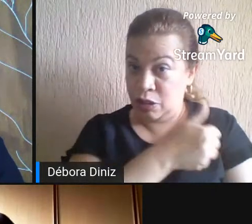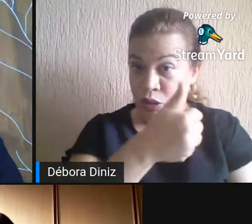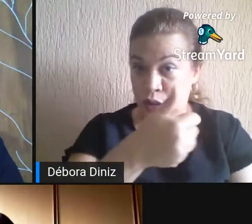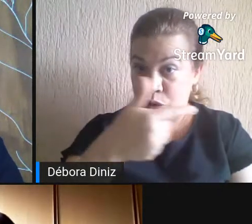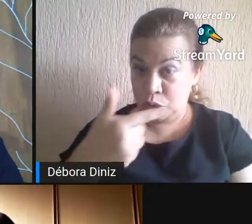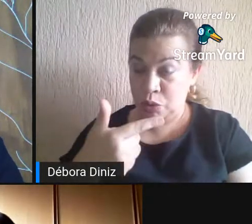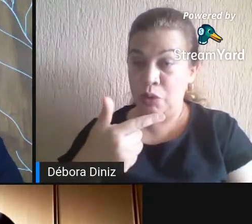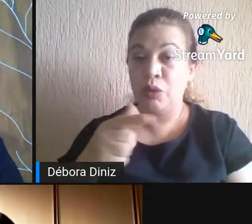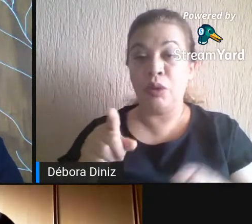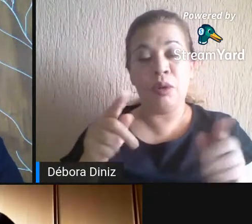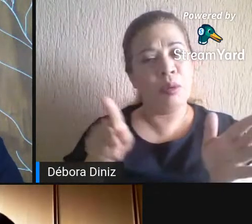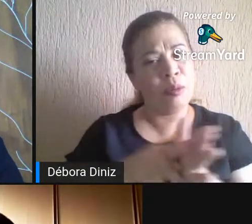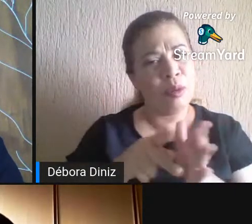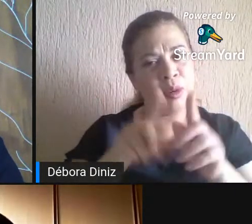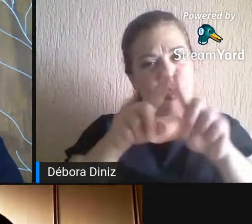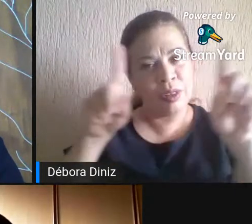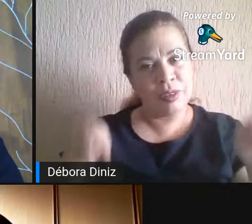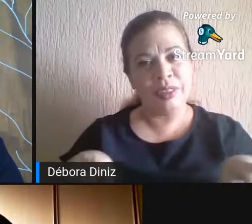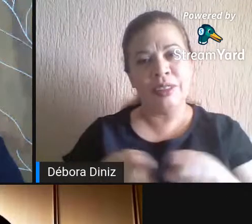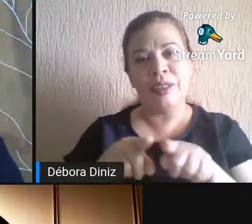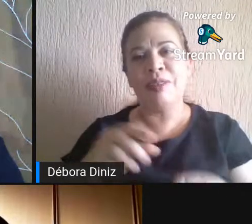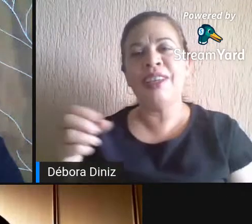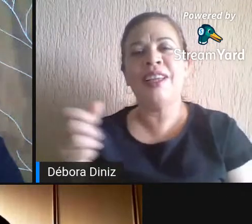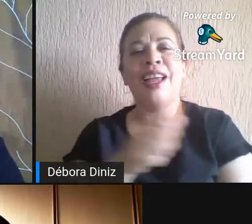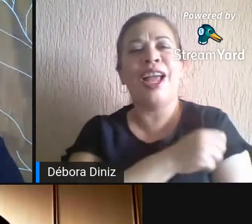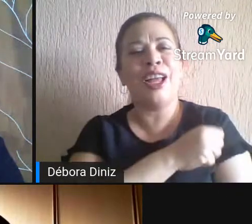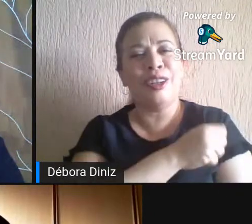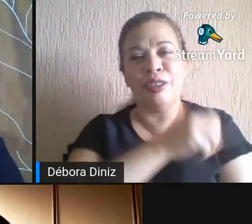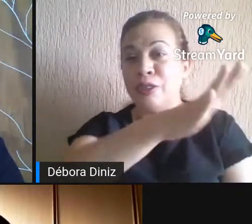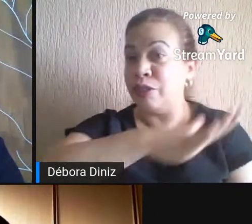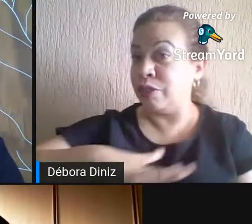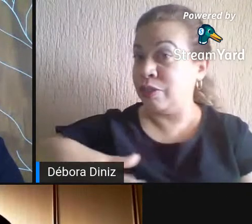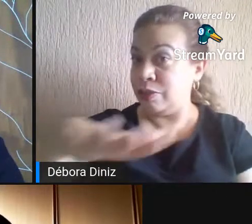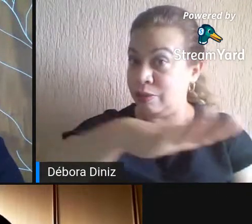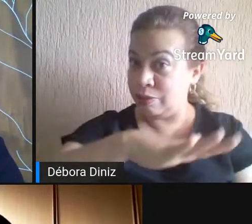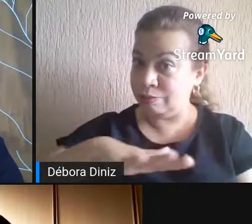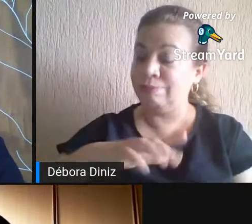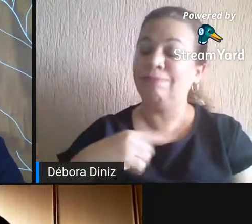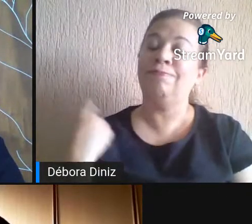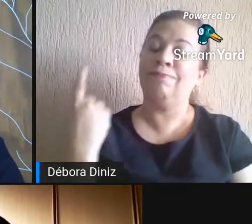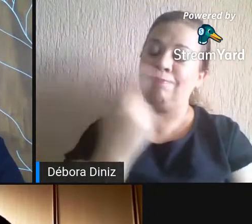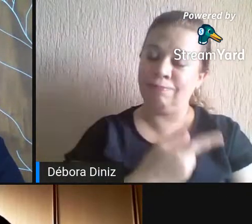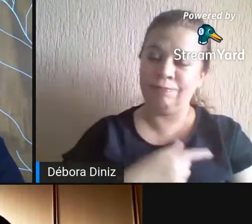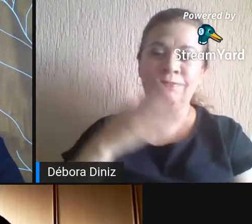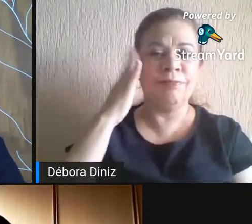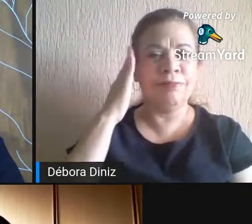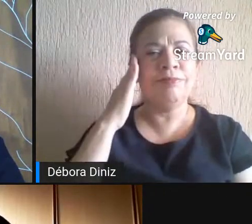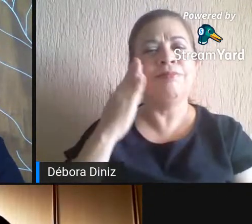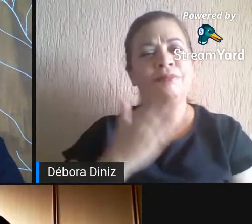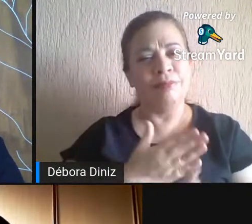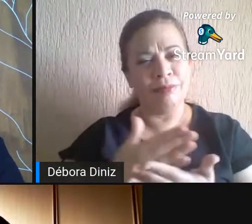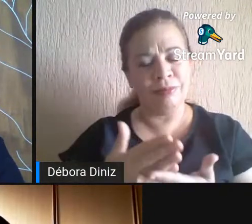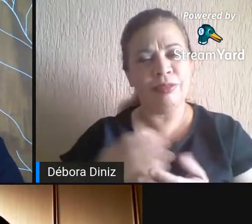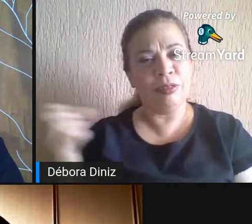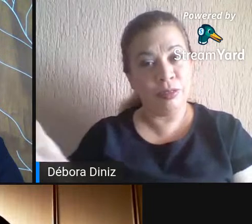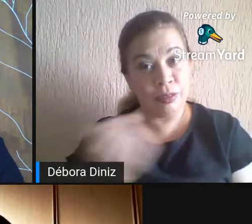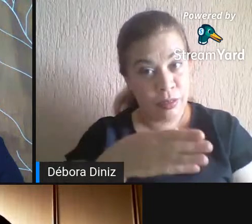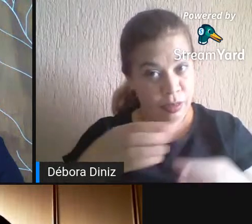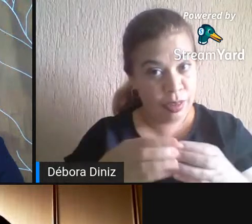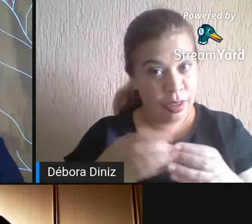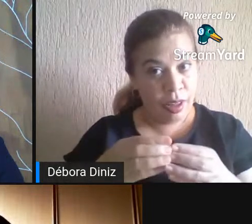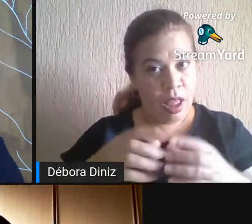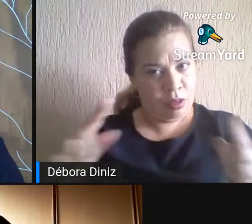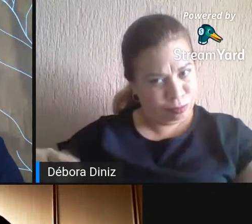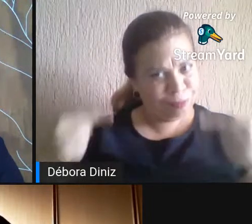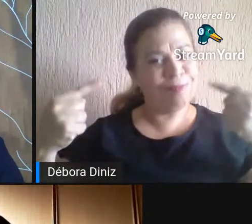servidores e 12 de ampla concorrência. Nós sabemos que o início de uma nova turma é sempre um grande desafio, né? Sempre